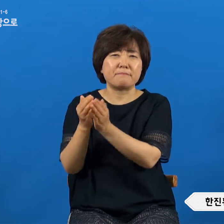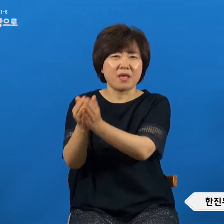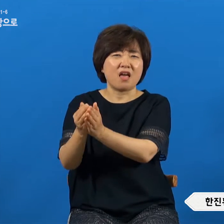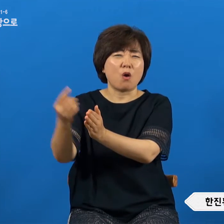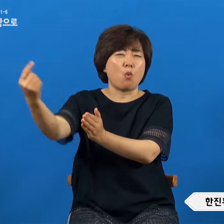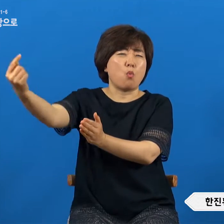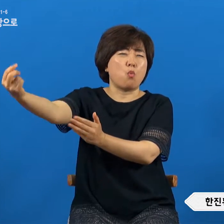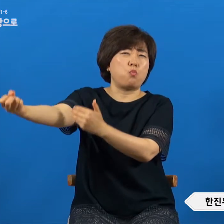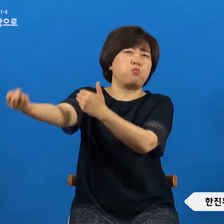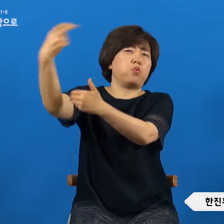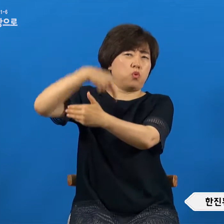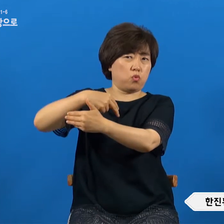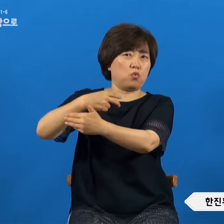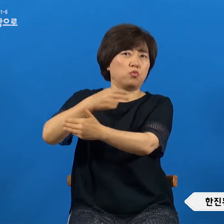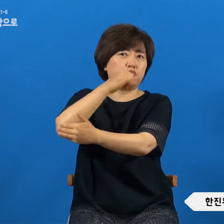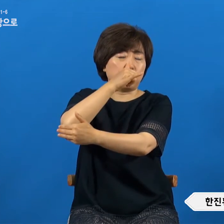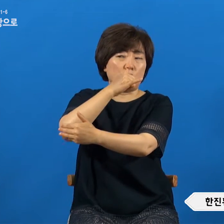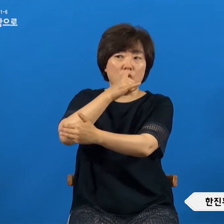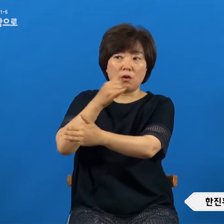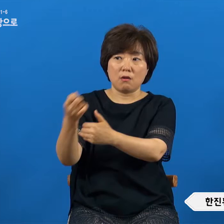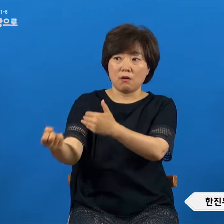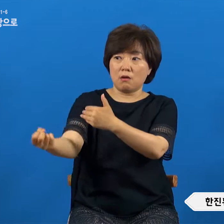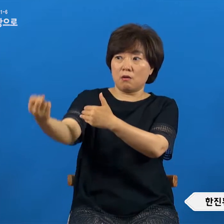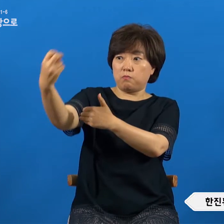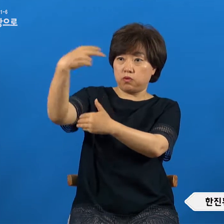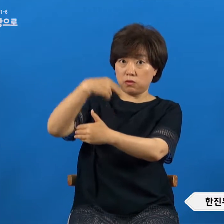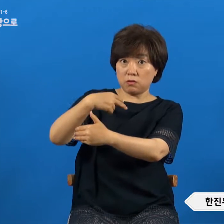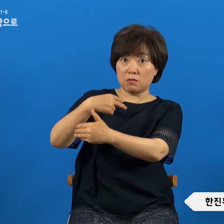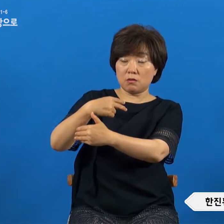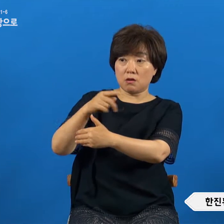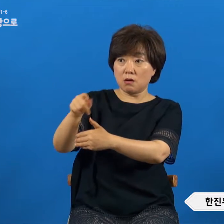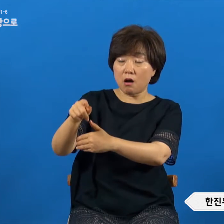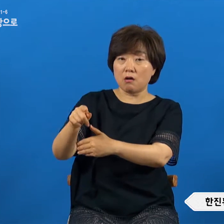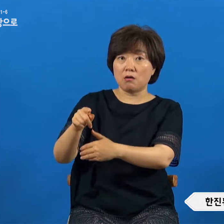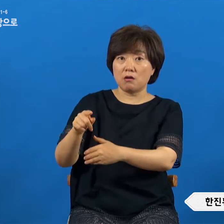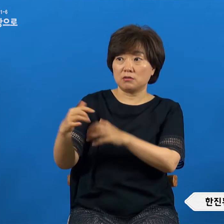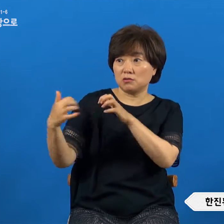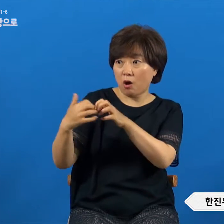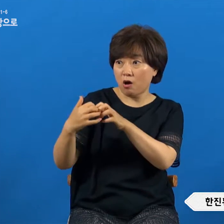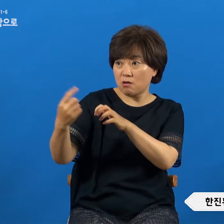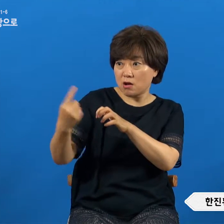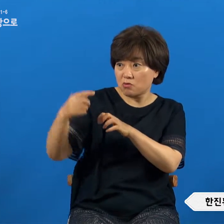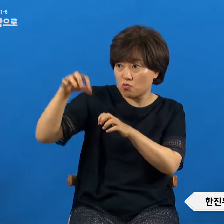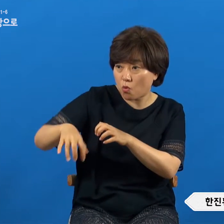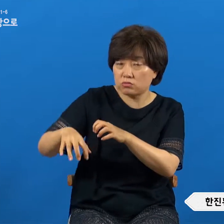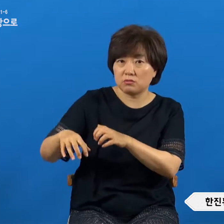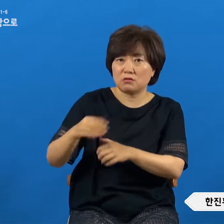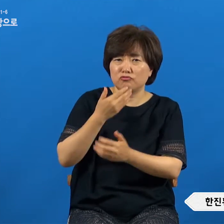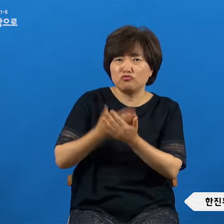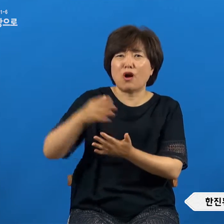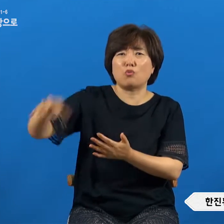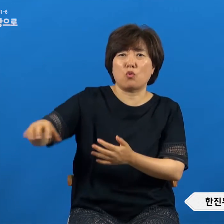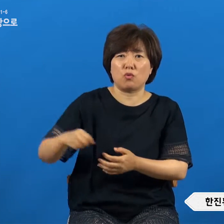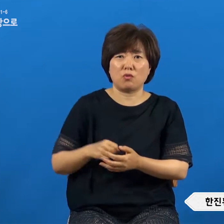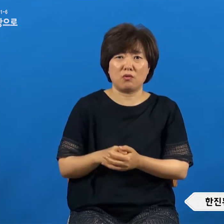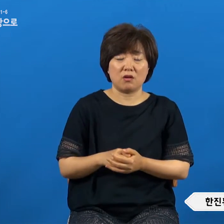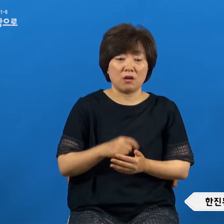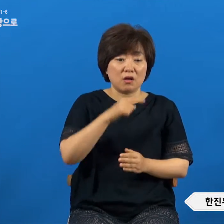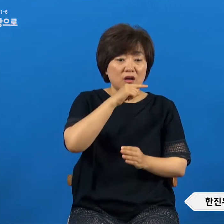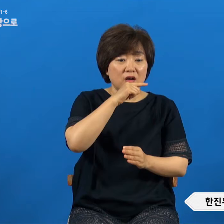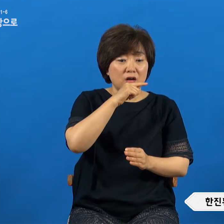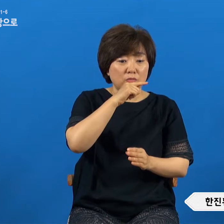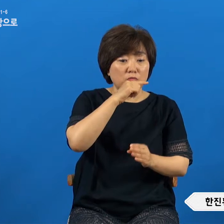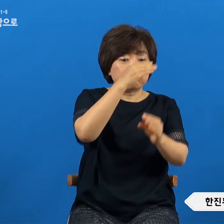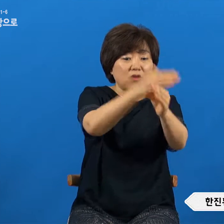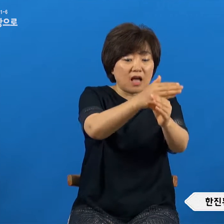그래서 적이 침투해 오고 전투가 벌어지면 그곳이 바로 최전방 아닙니까? DMZ만 최전방이